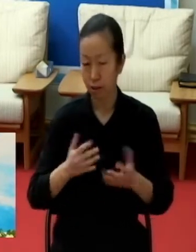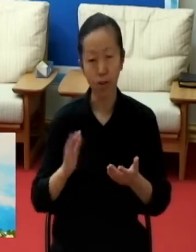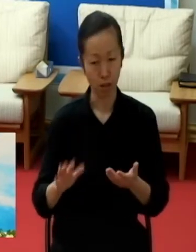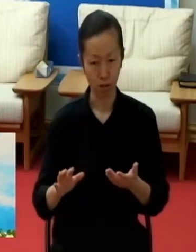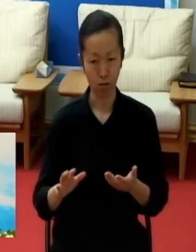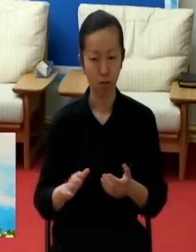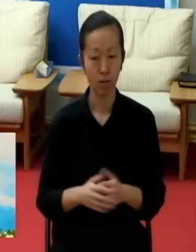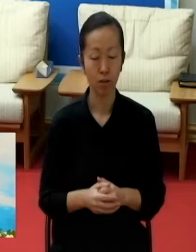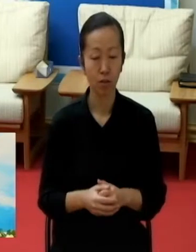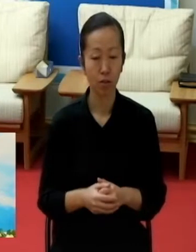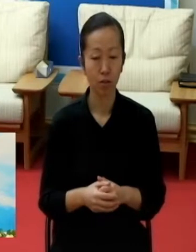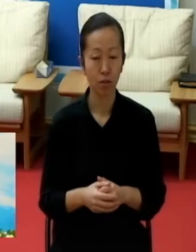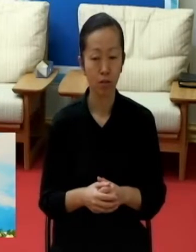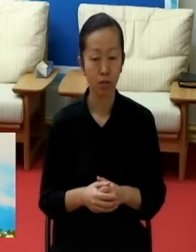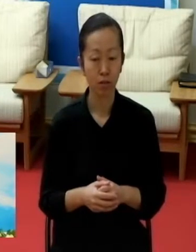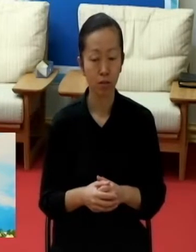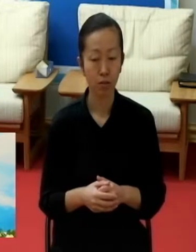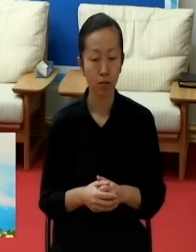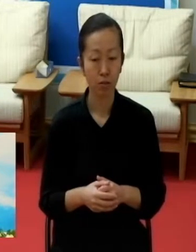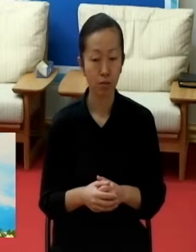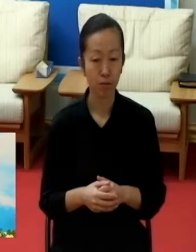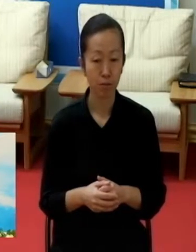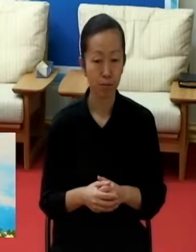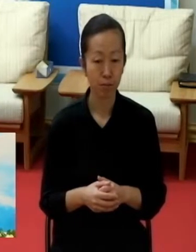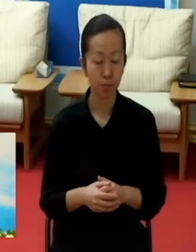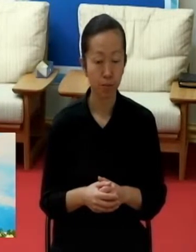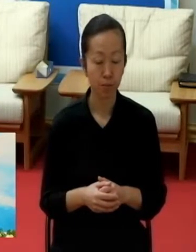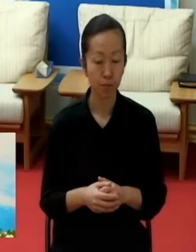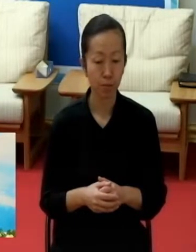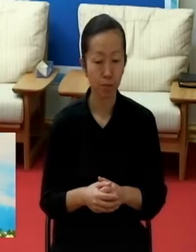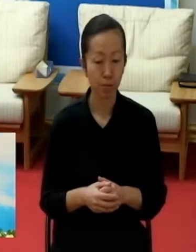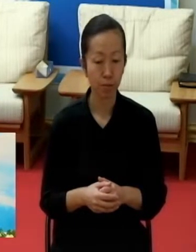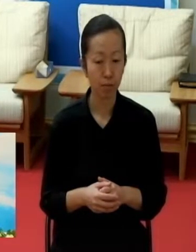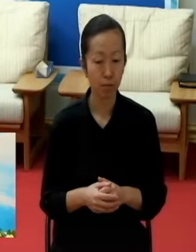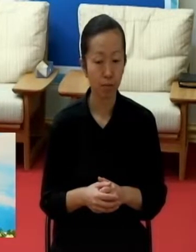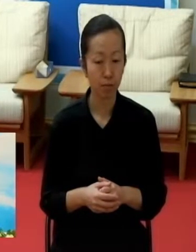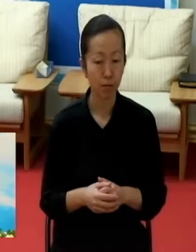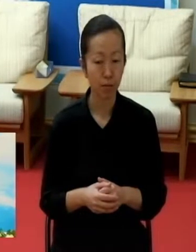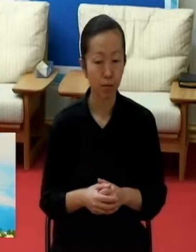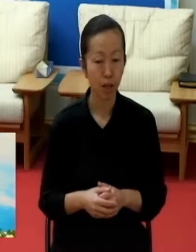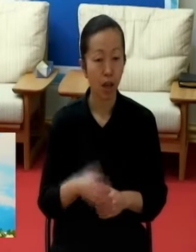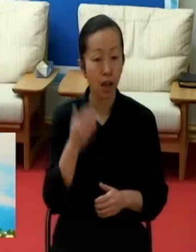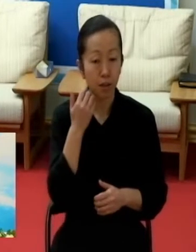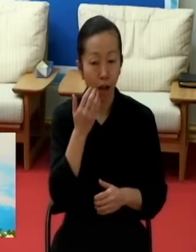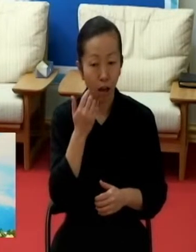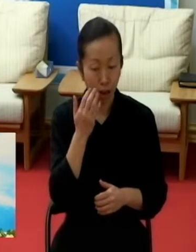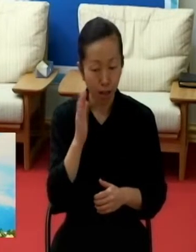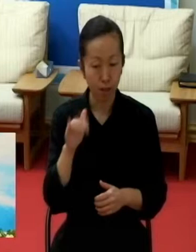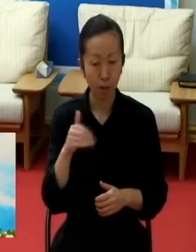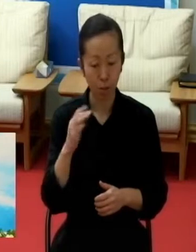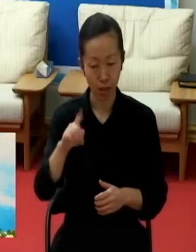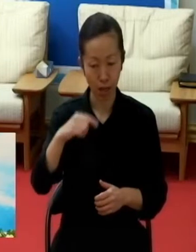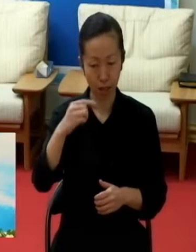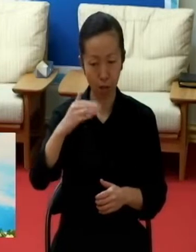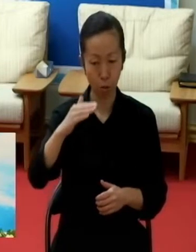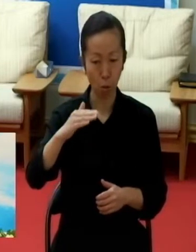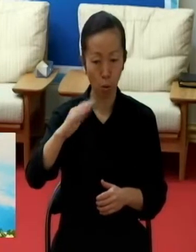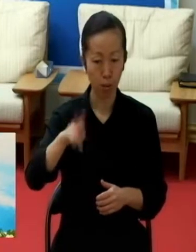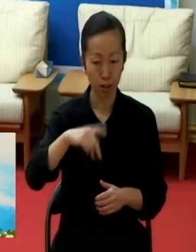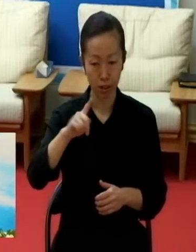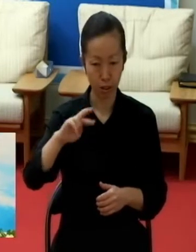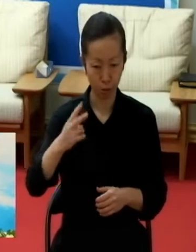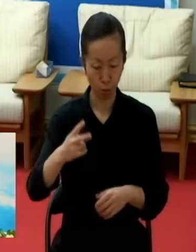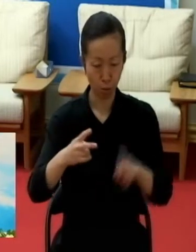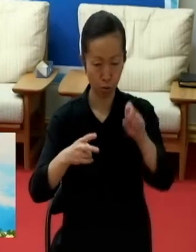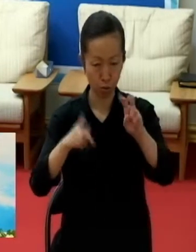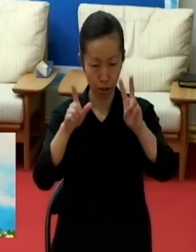3절에 보면 누구든지 성령이 아니고는 예수를 주라 시인할 수 없다 그랬습니다. 誰で第一五輪の12の3節を見ると、